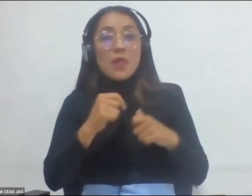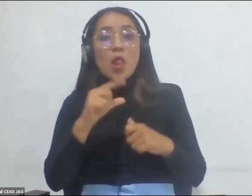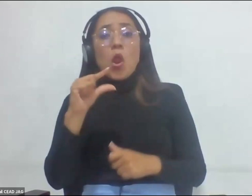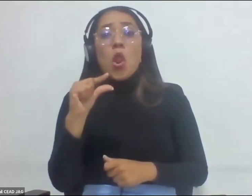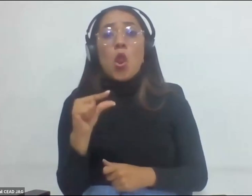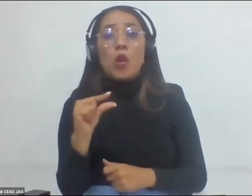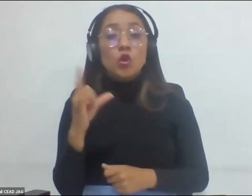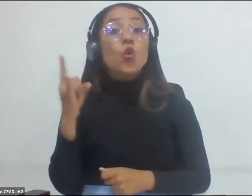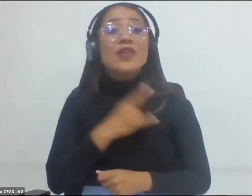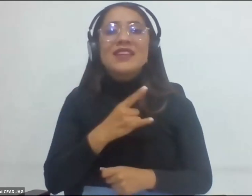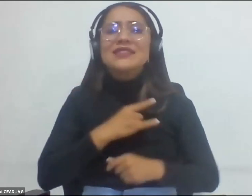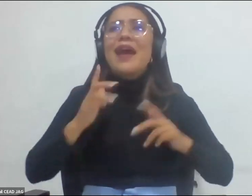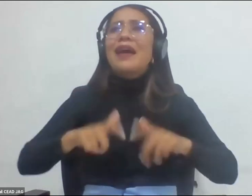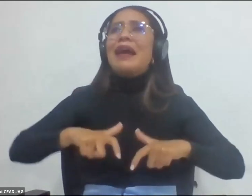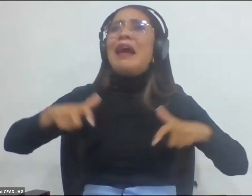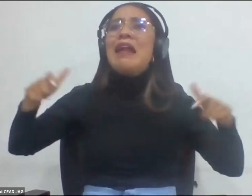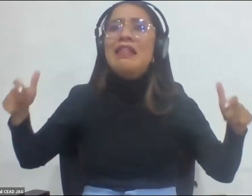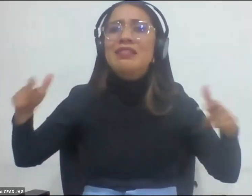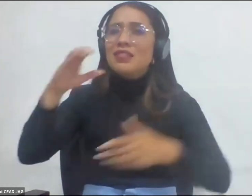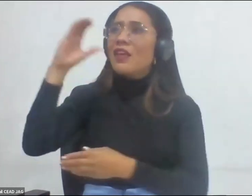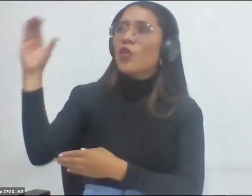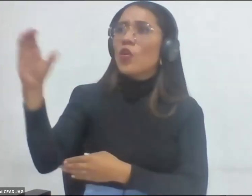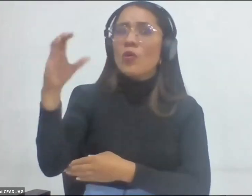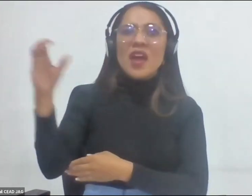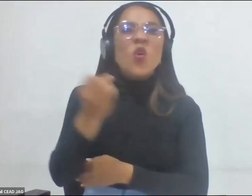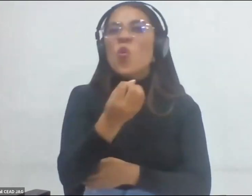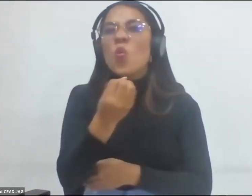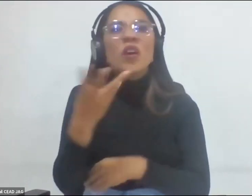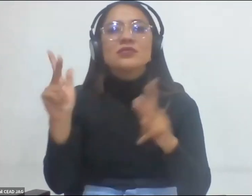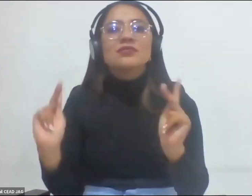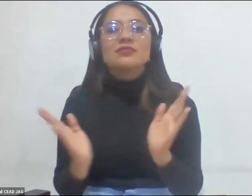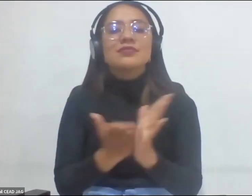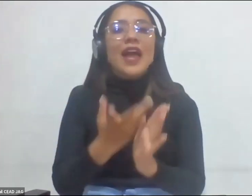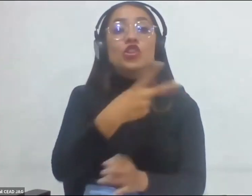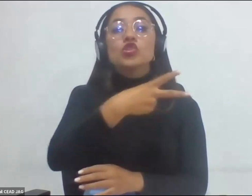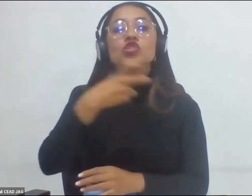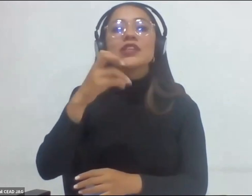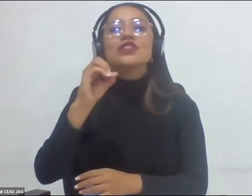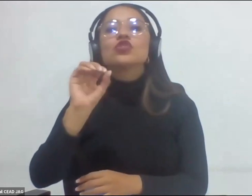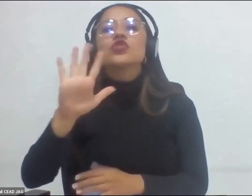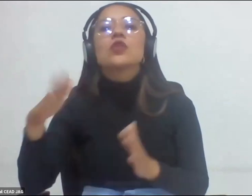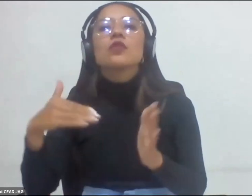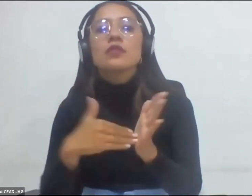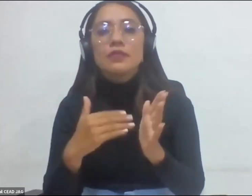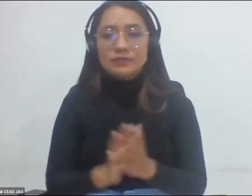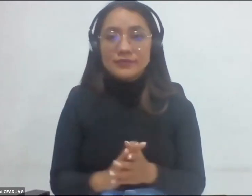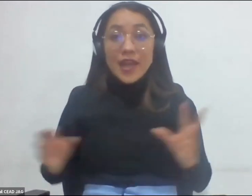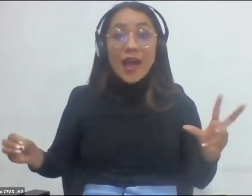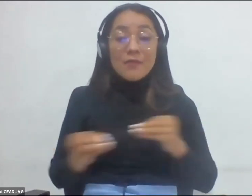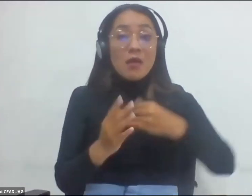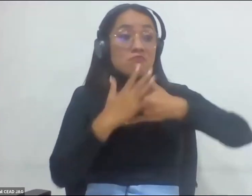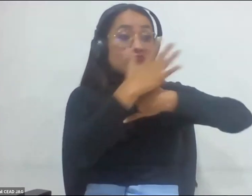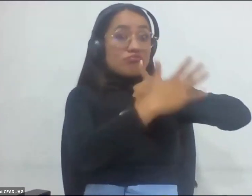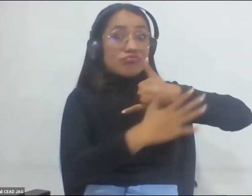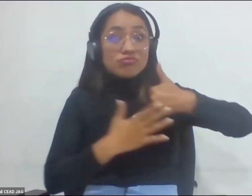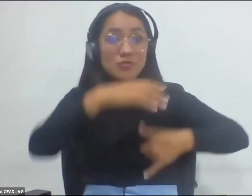más grande de Colombia 205 mil estudiantes en la universidad con mayor cobertura setenta sedes en 30 a los 32